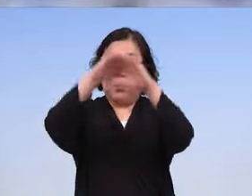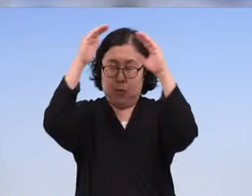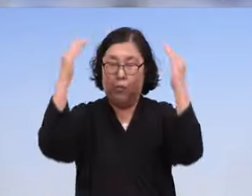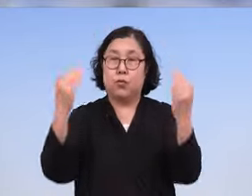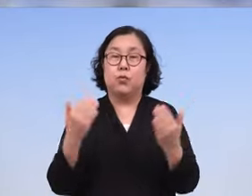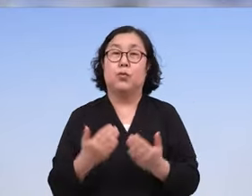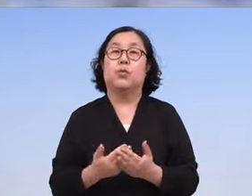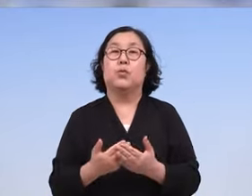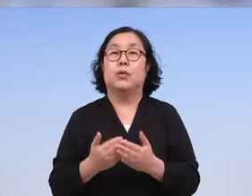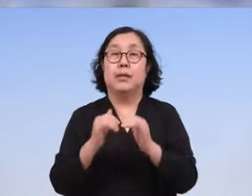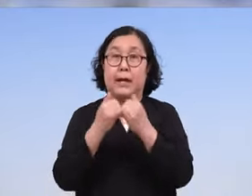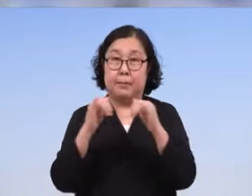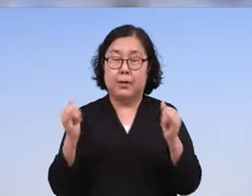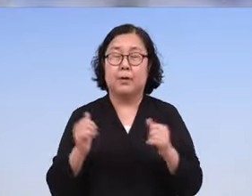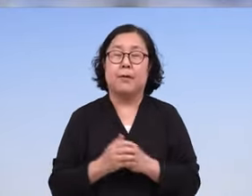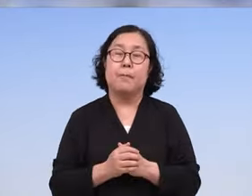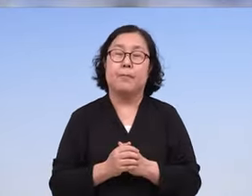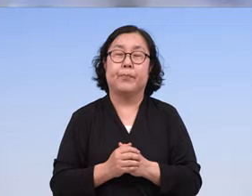여러분, 우리 모두가 다